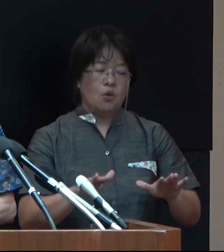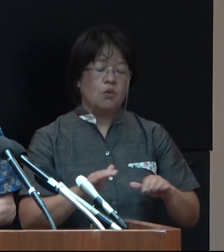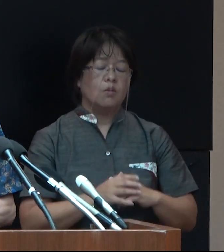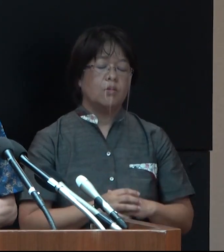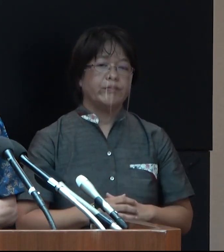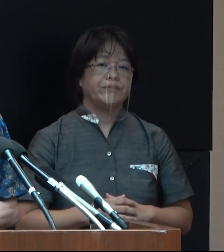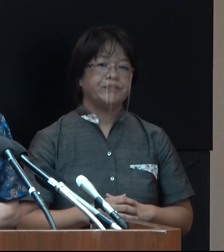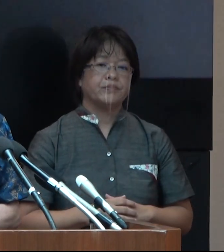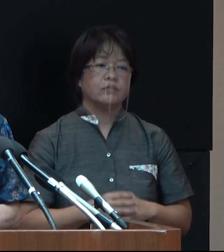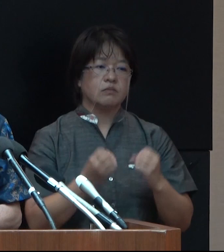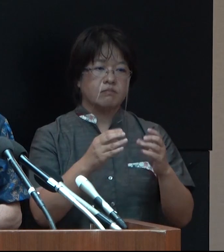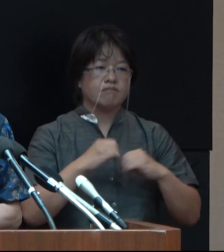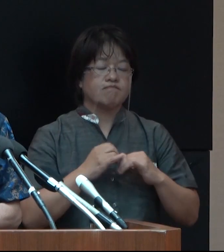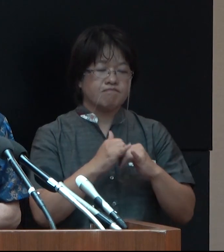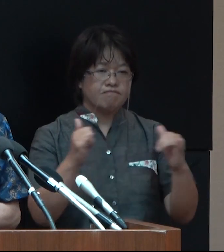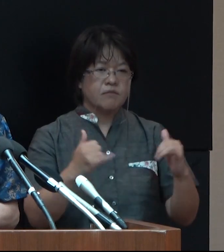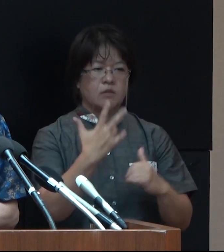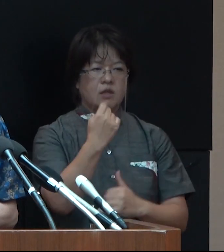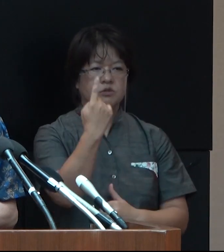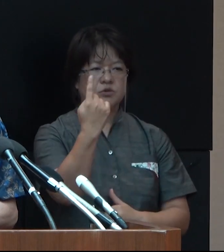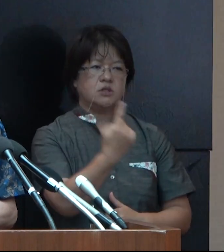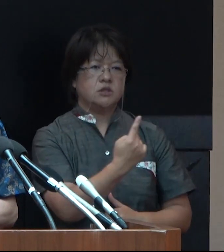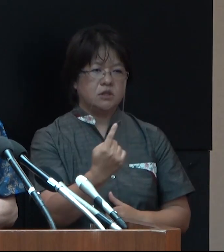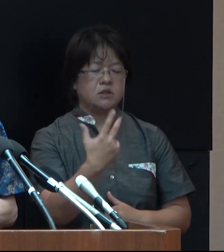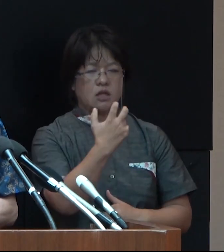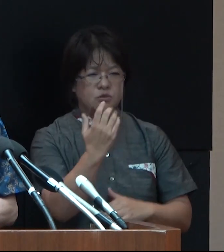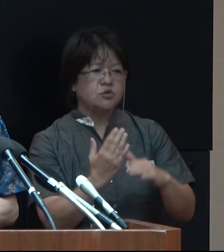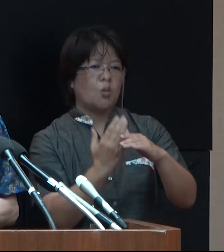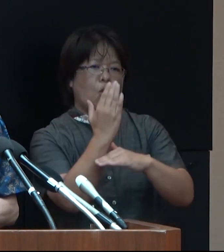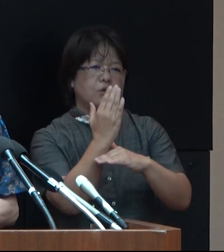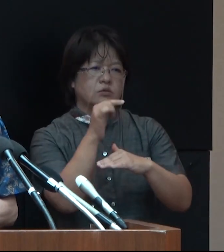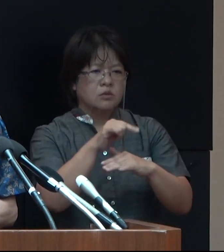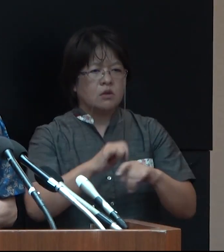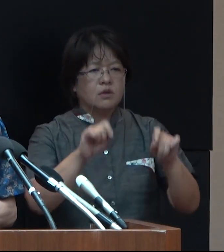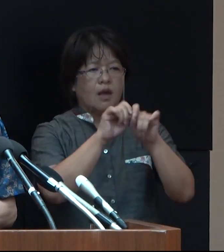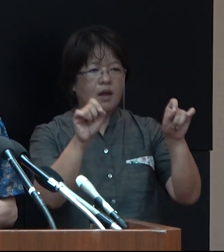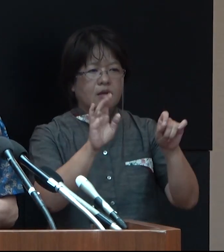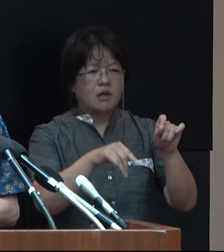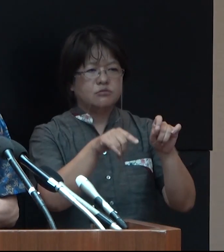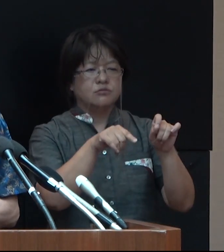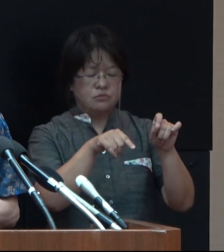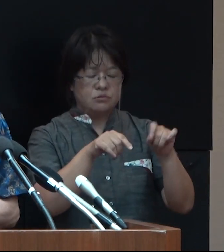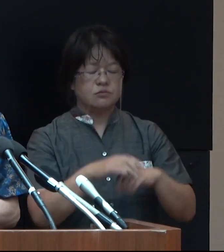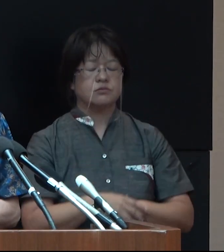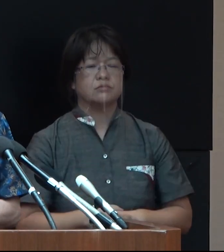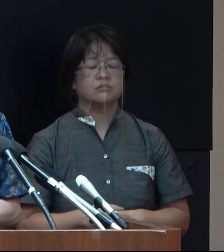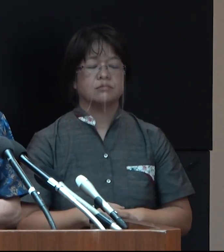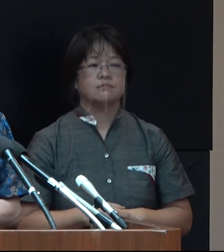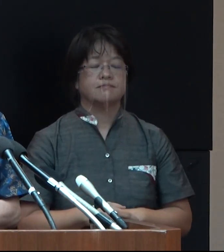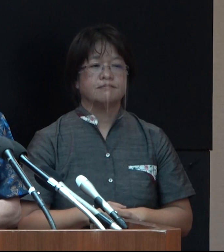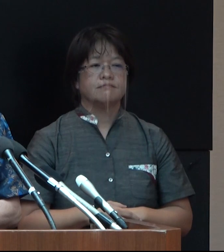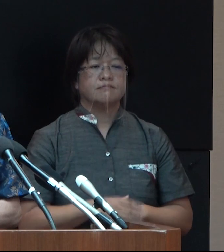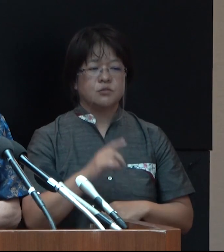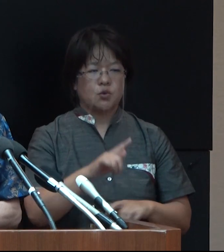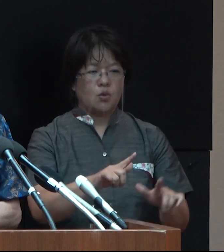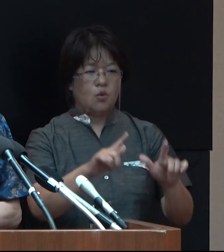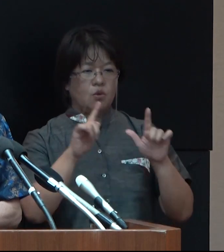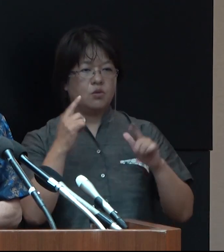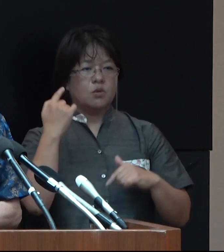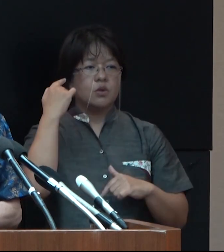日新規に感染した方が70名を超えるというその報告を受